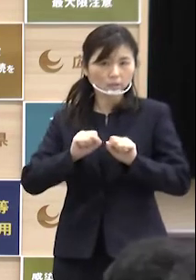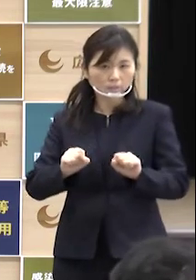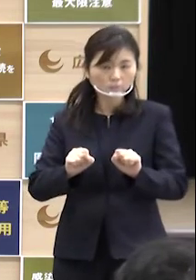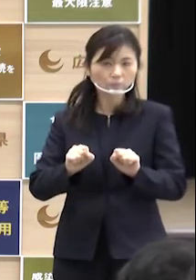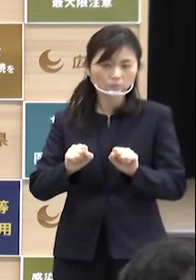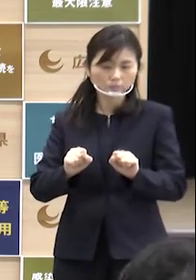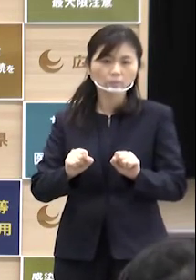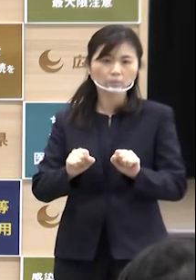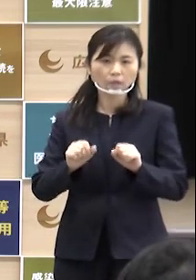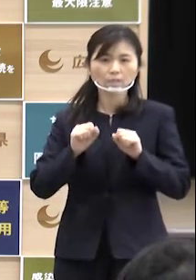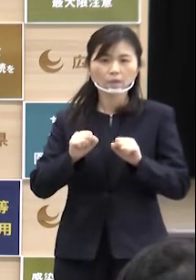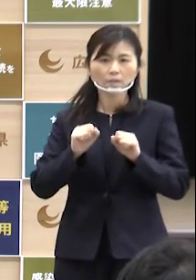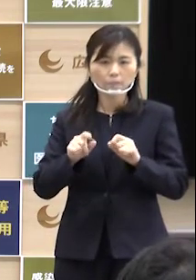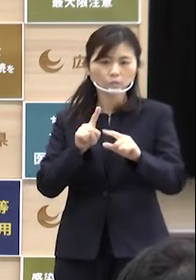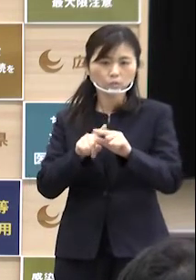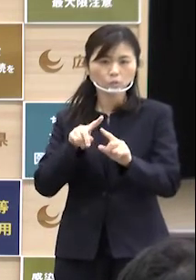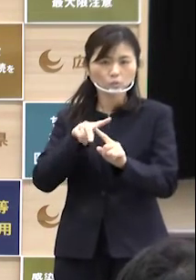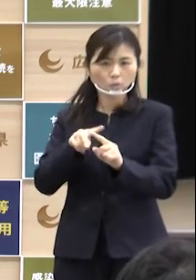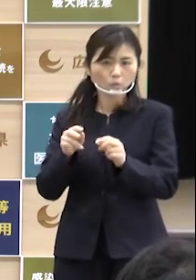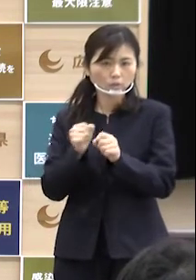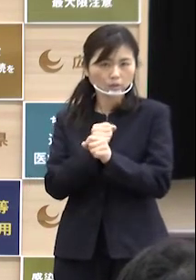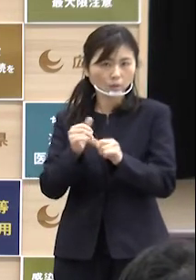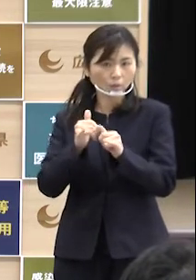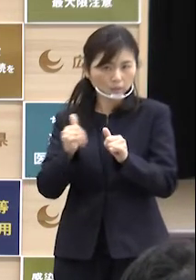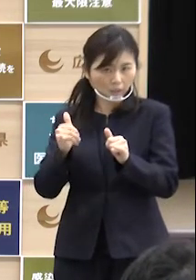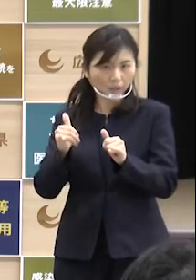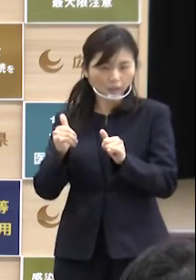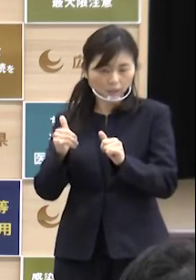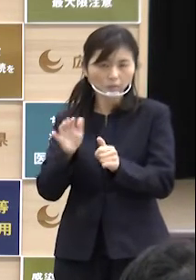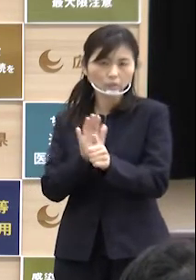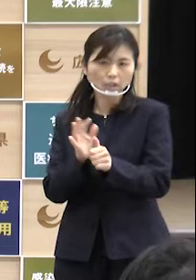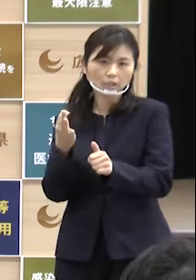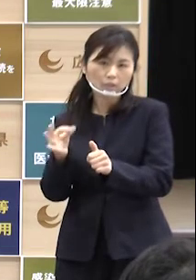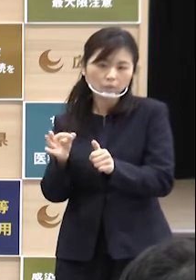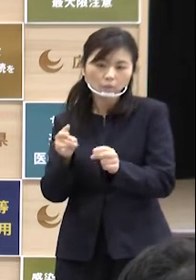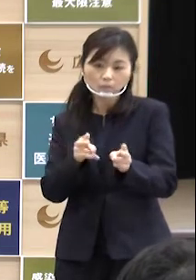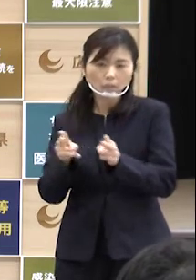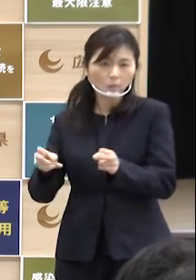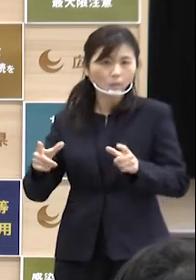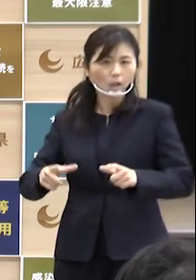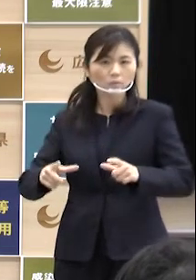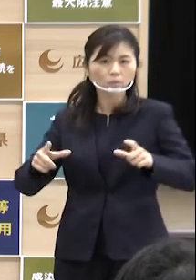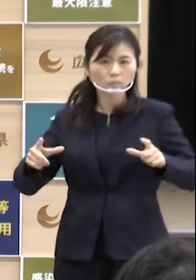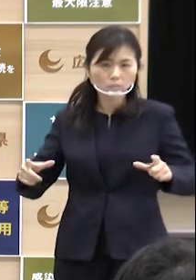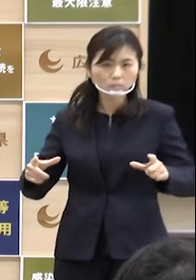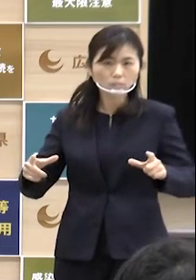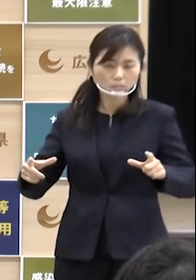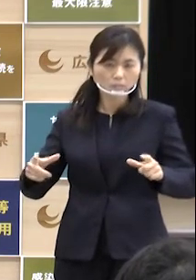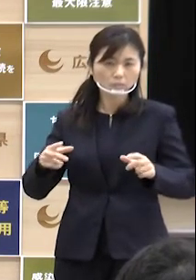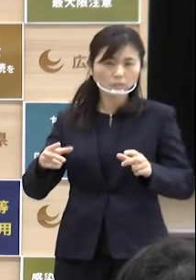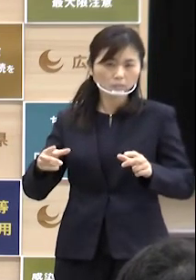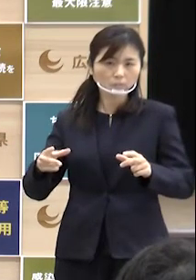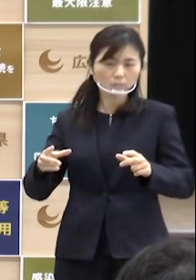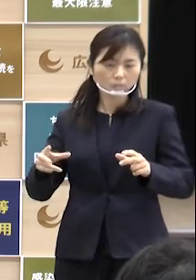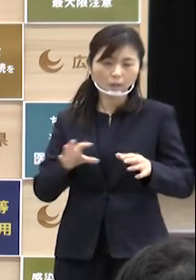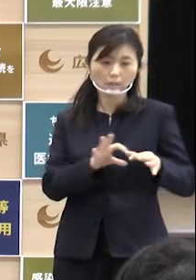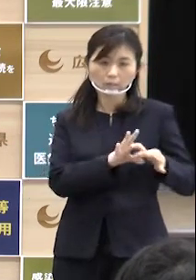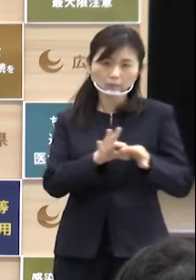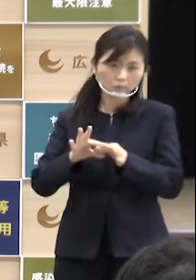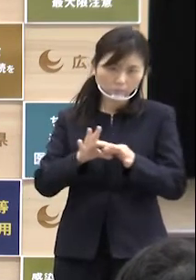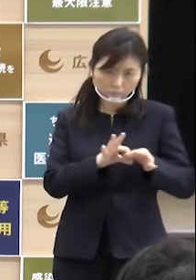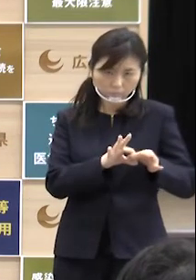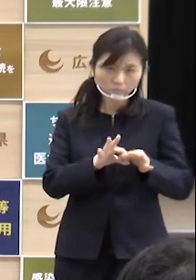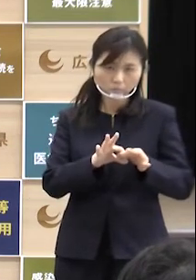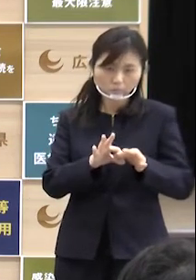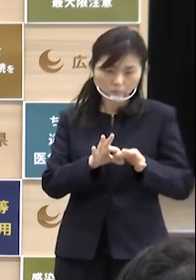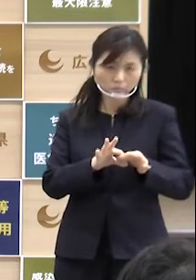頑張る中小事業者決議支援金の制度を拡大して、飲食店と直接あるいは間接的に取引のある事業者